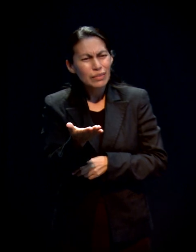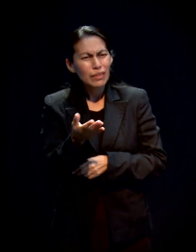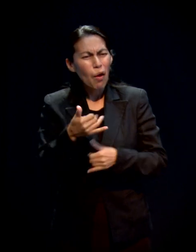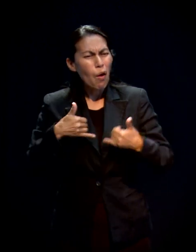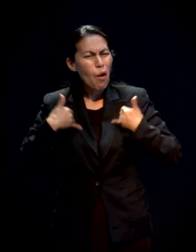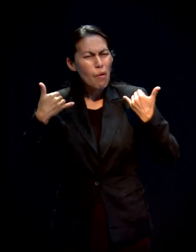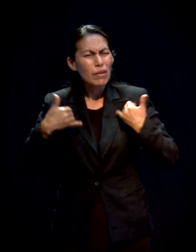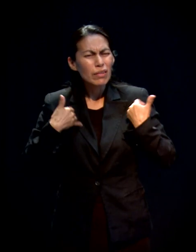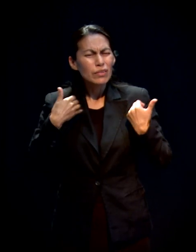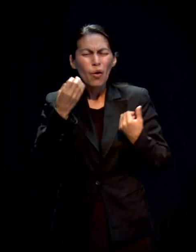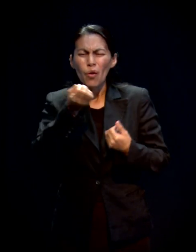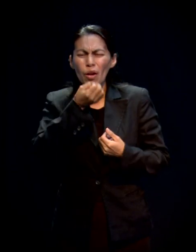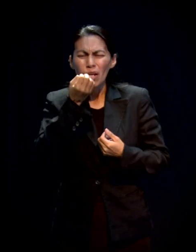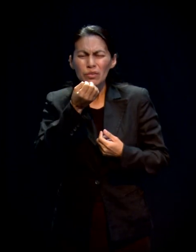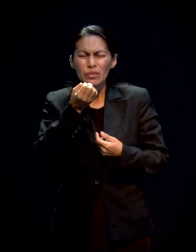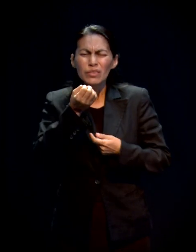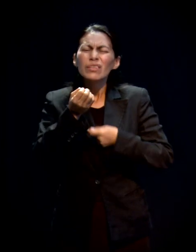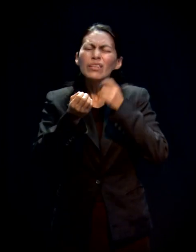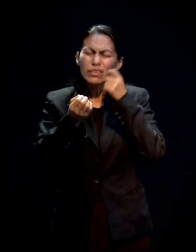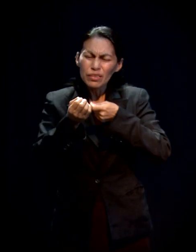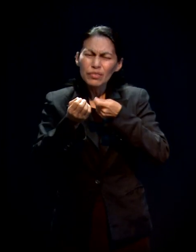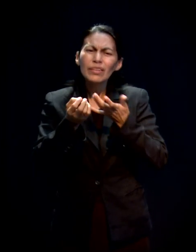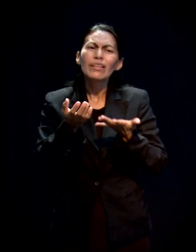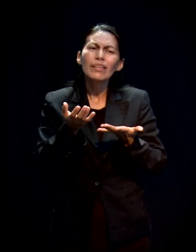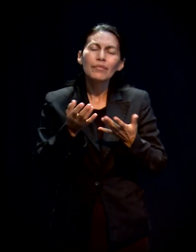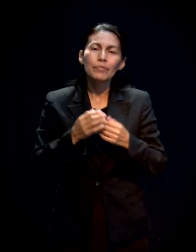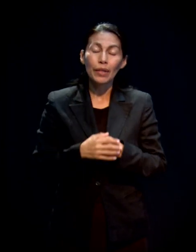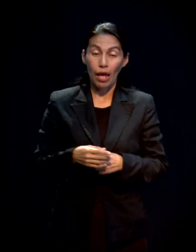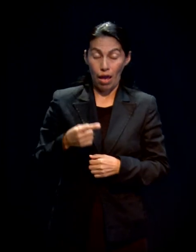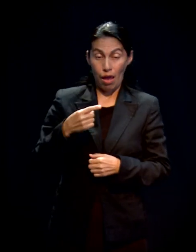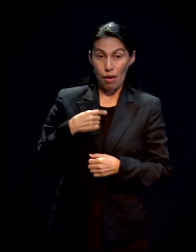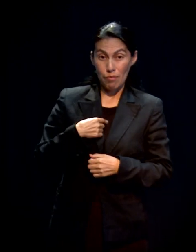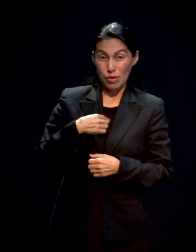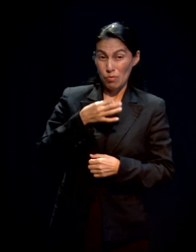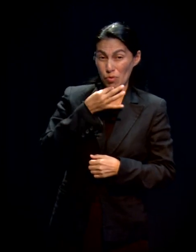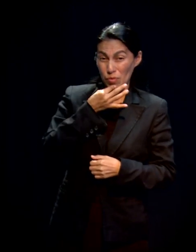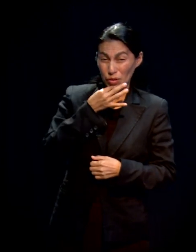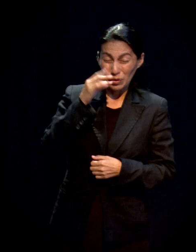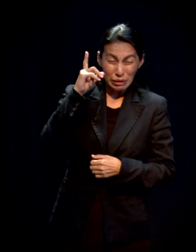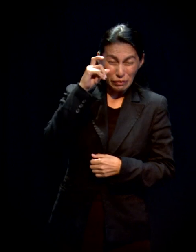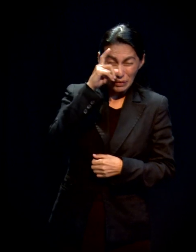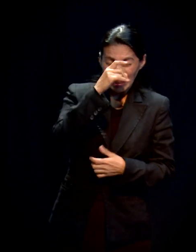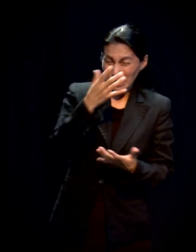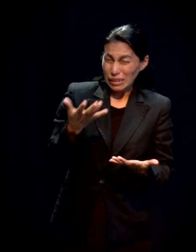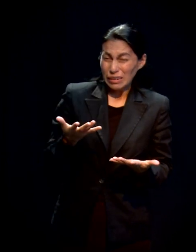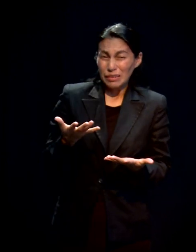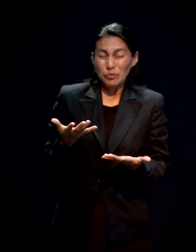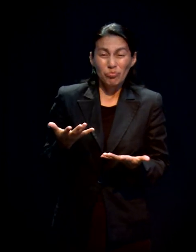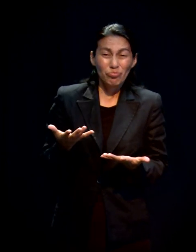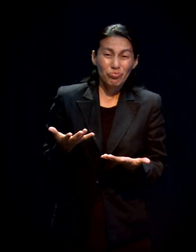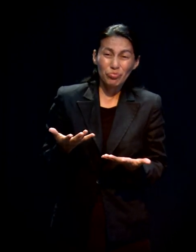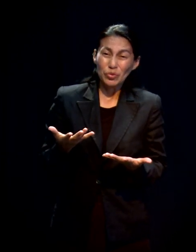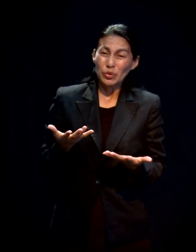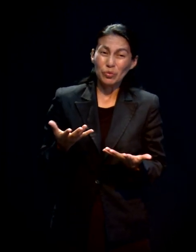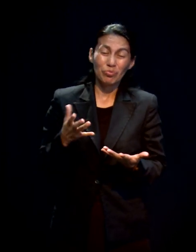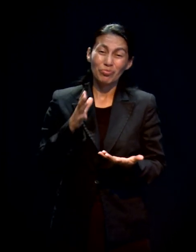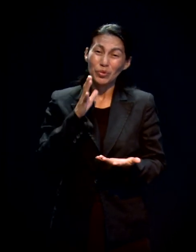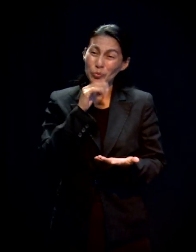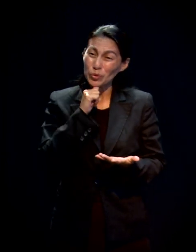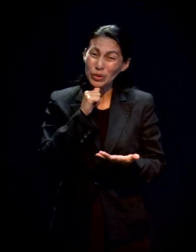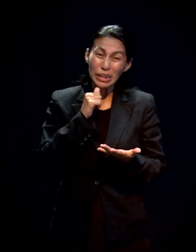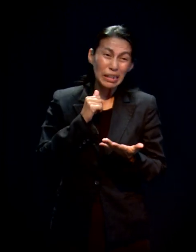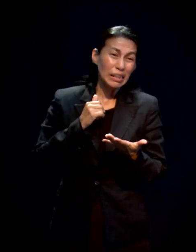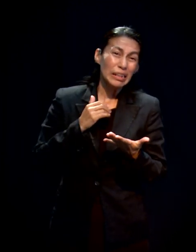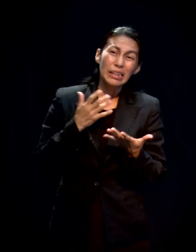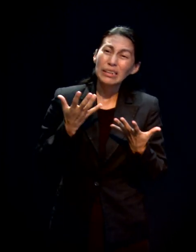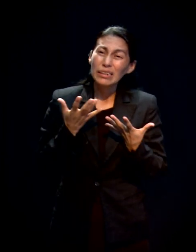oración en mi vida principalmente me ha restaurado en momentos difíciles cuando no encontraba la salida a